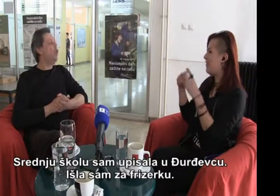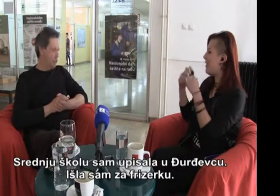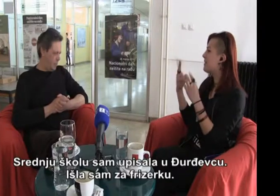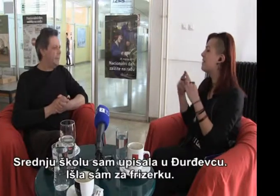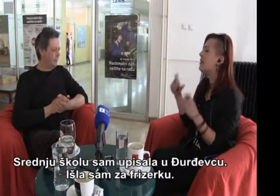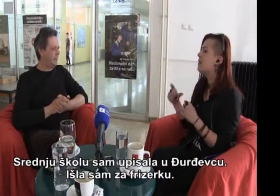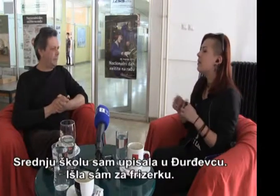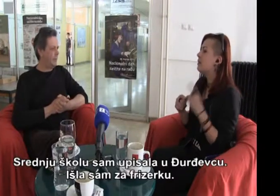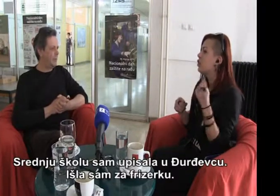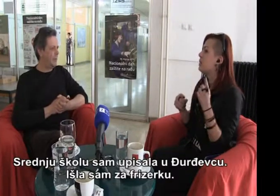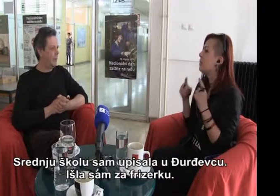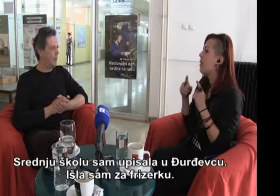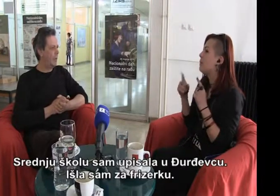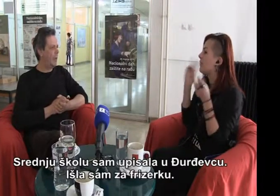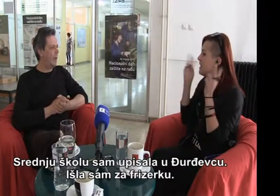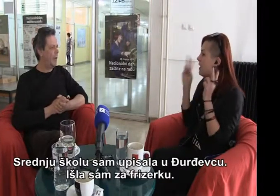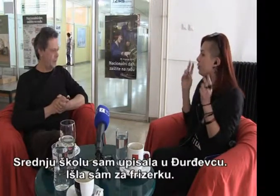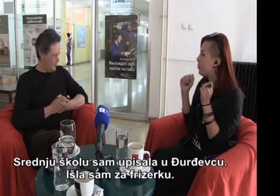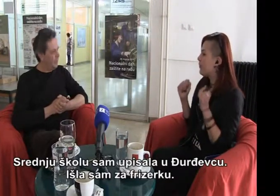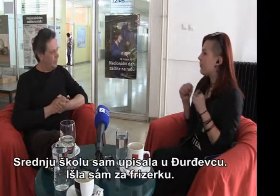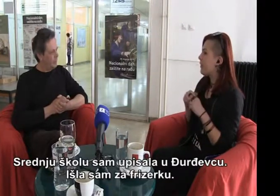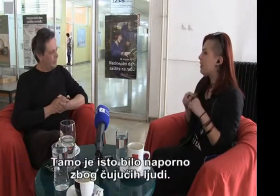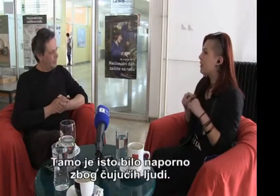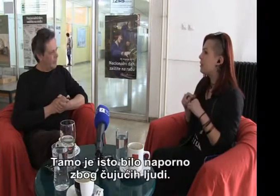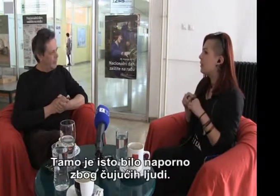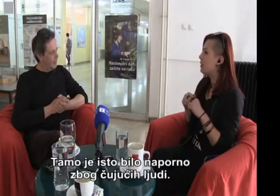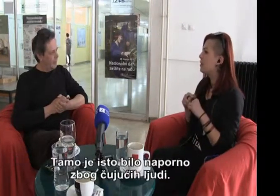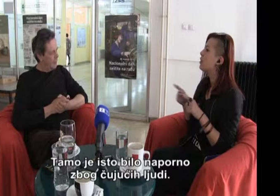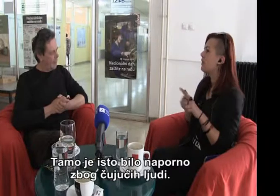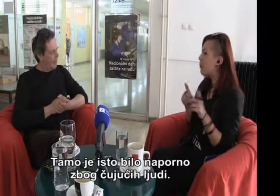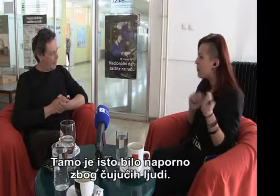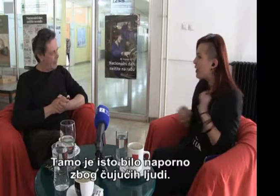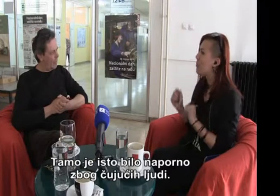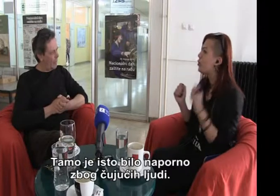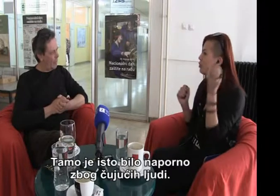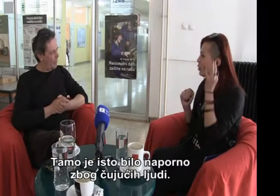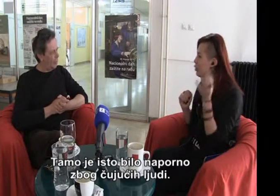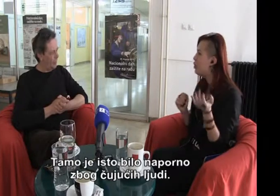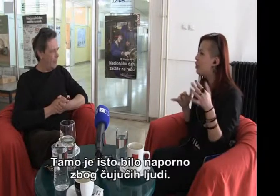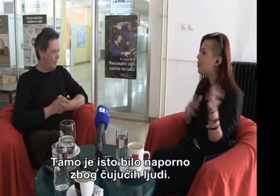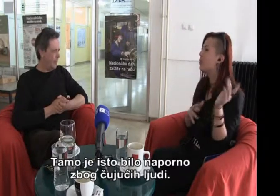Uneseva, išla sam tamo da bi rekao. Isto je tamo bilo napolno i počujući ljudi,